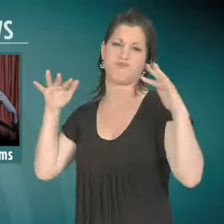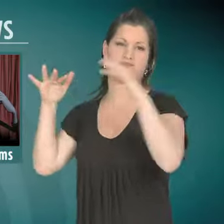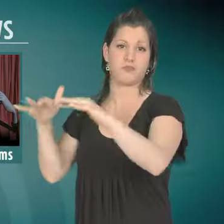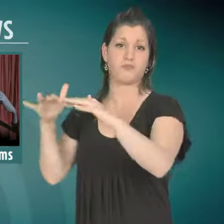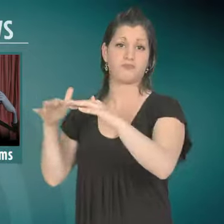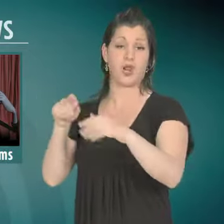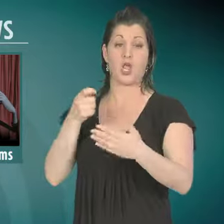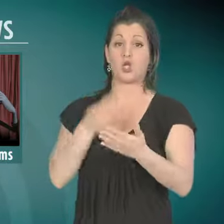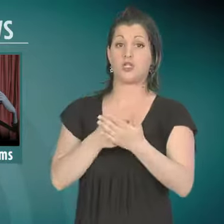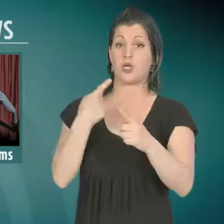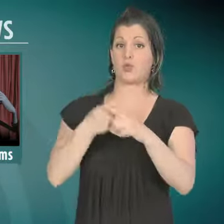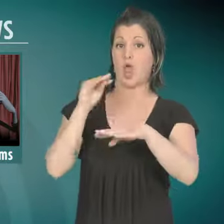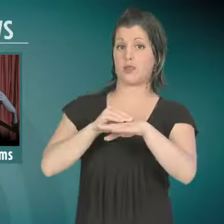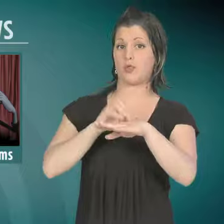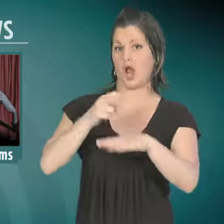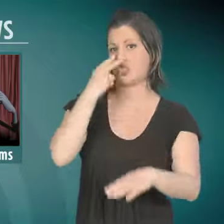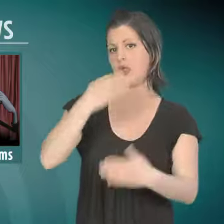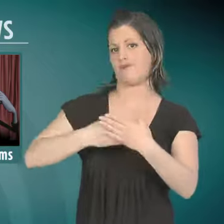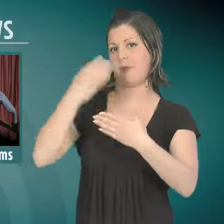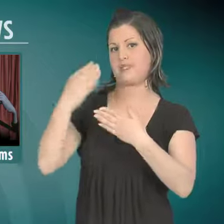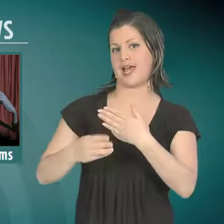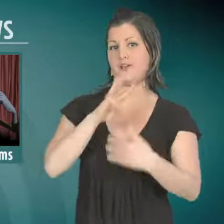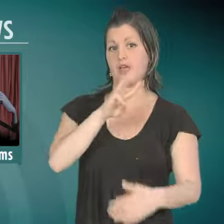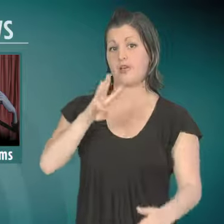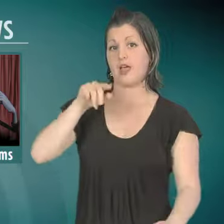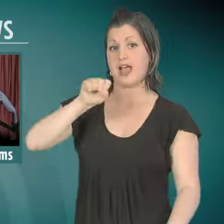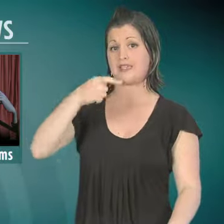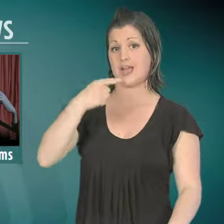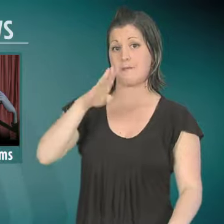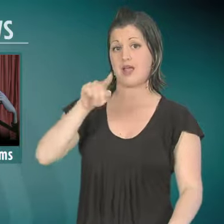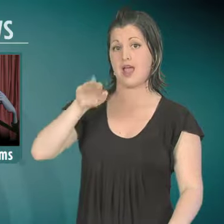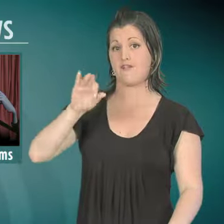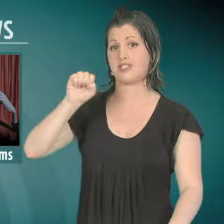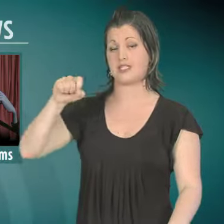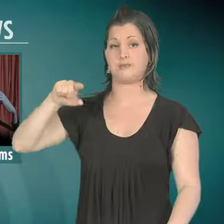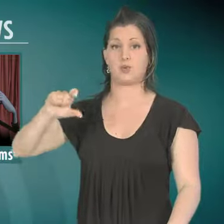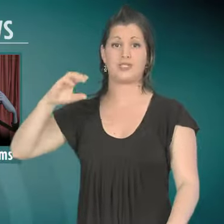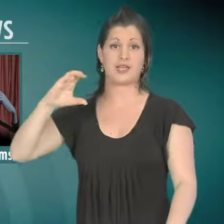mehr. Es ist ein großer Anlass mit vielen Besuchern. Für die Kosten und die Anmeldungen schauen Sie unter